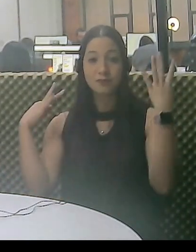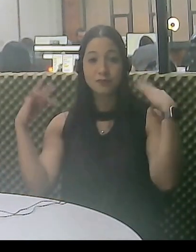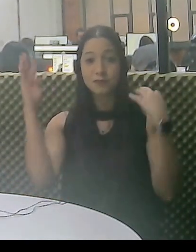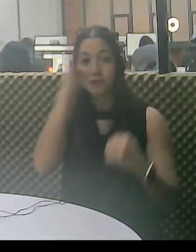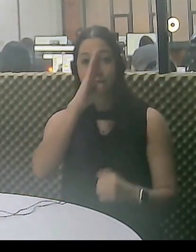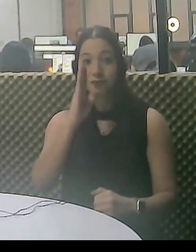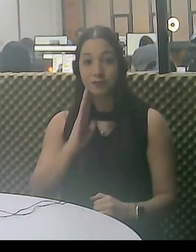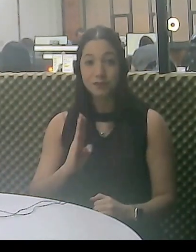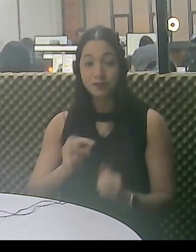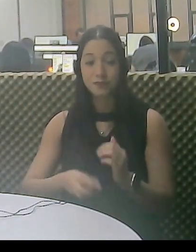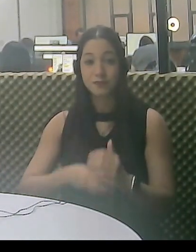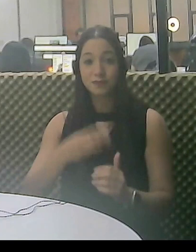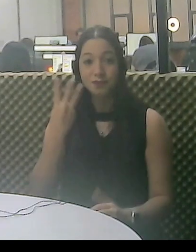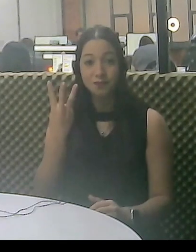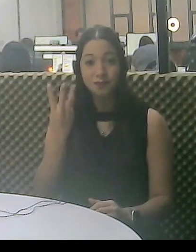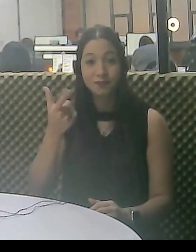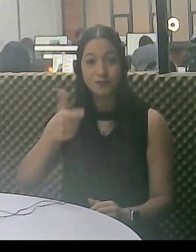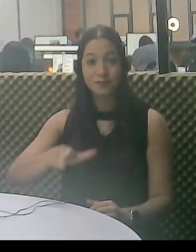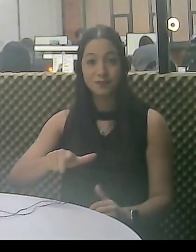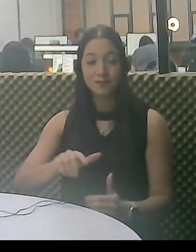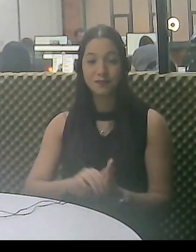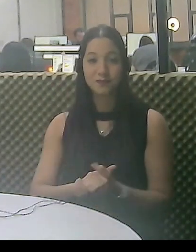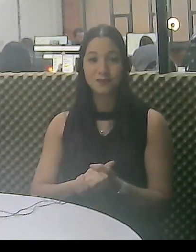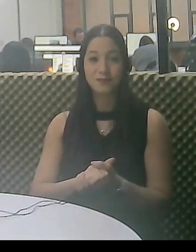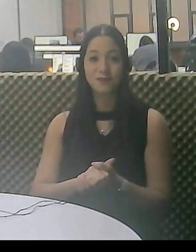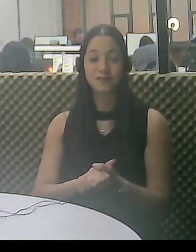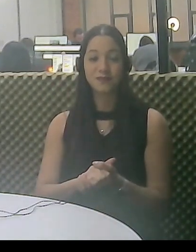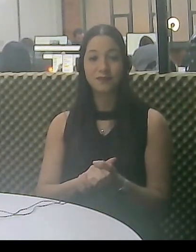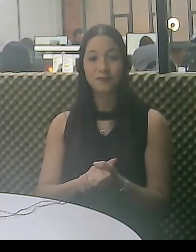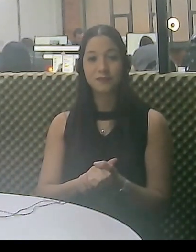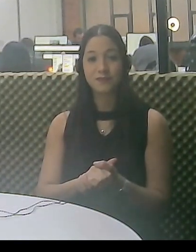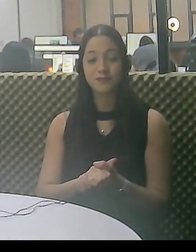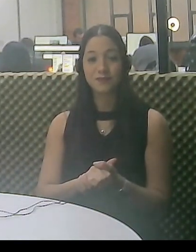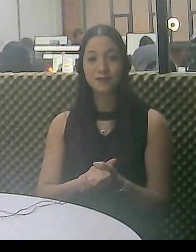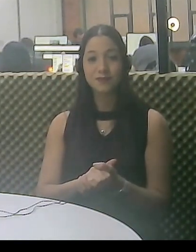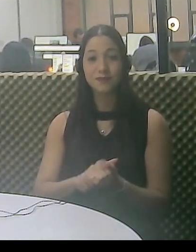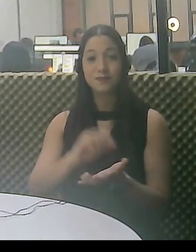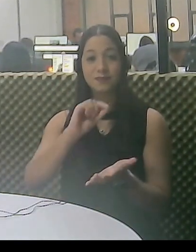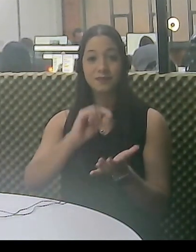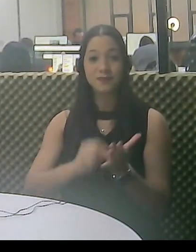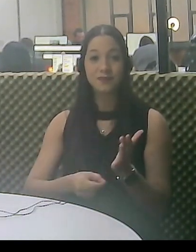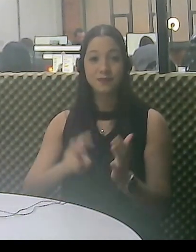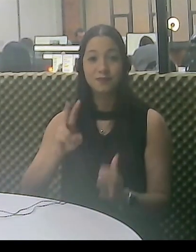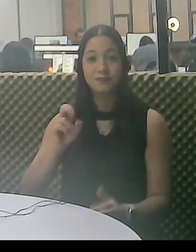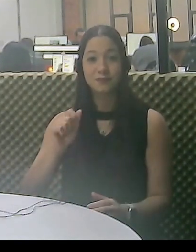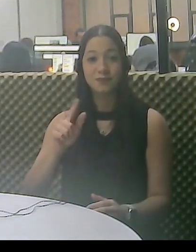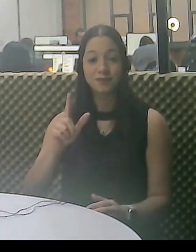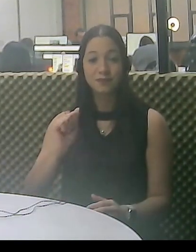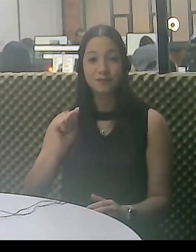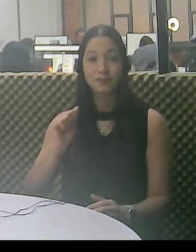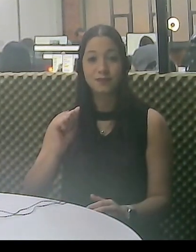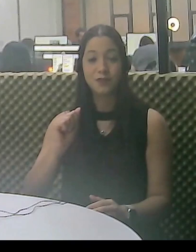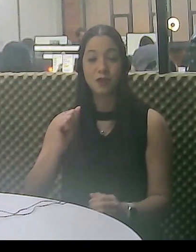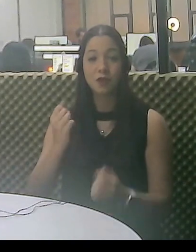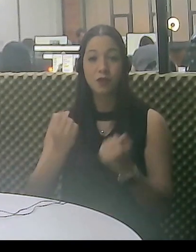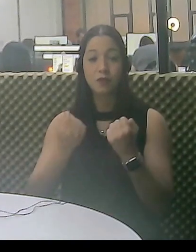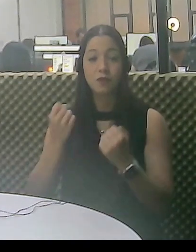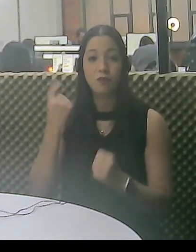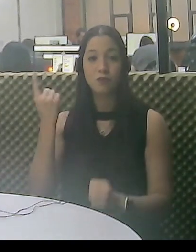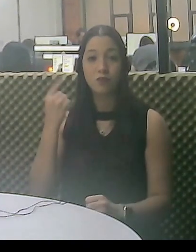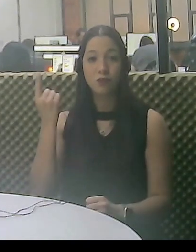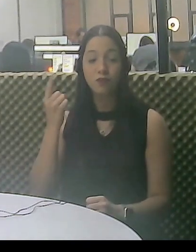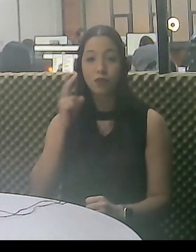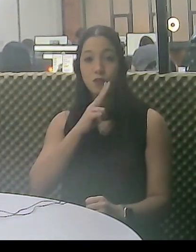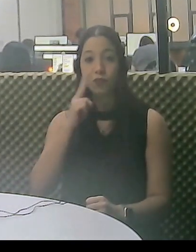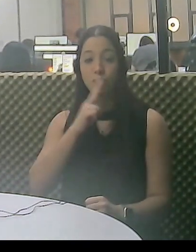brasileiro pela terceira vez consecutiva. E ainda, inscrições para vagas remanescentes do ambulódromo ficam